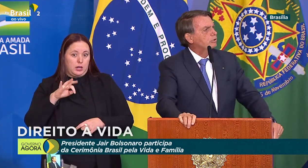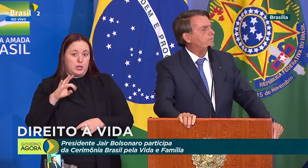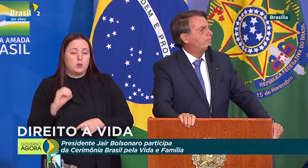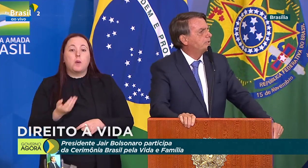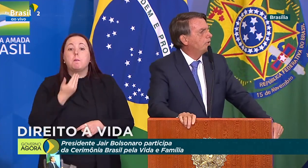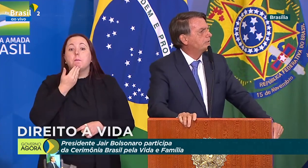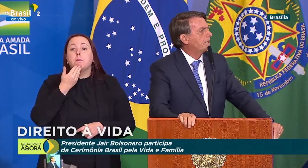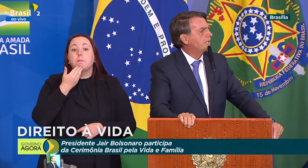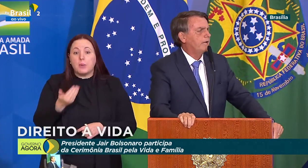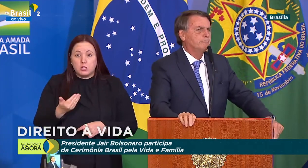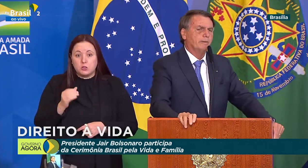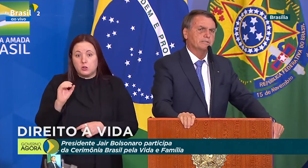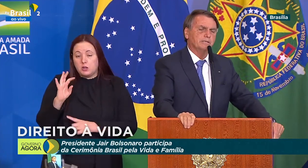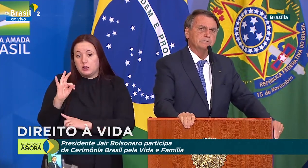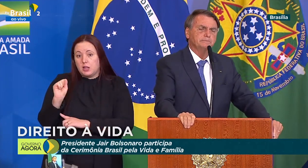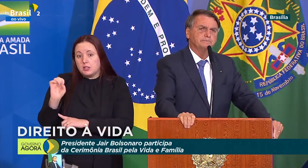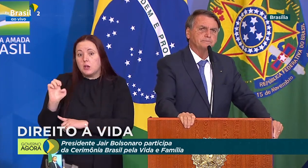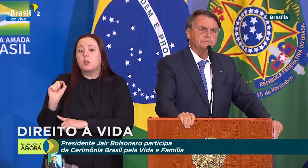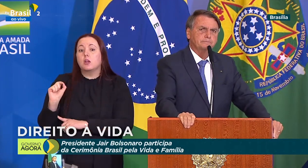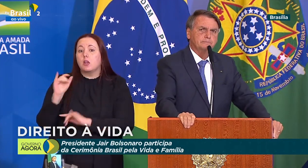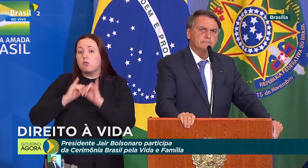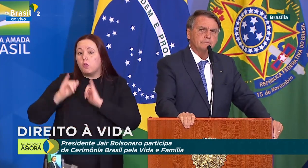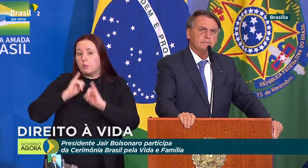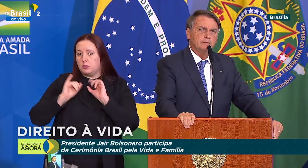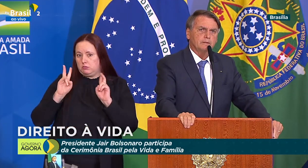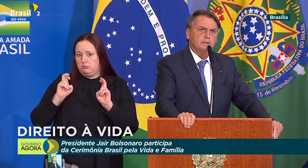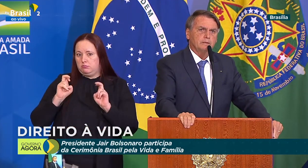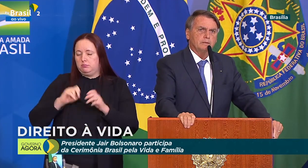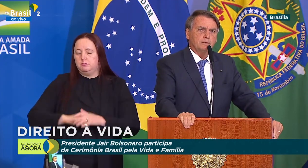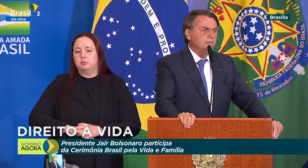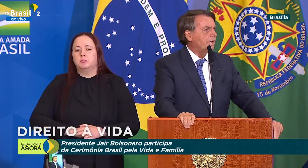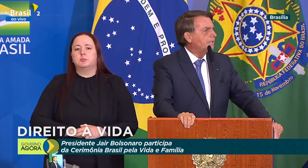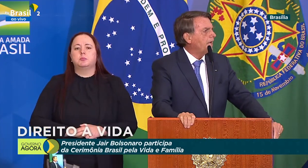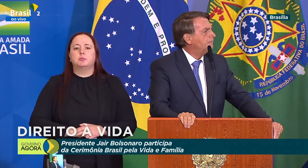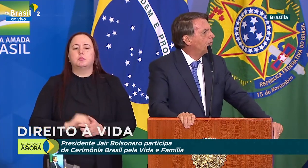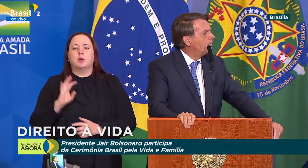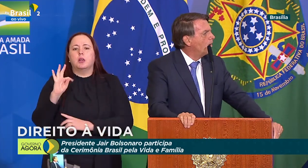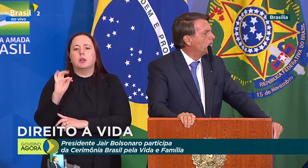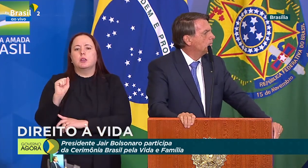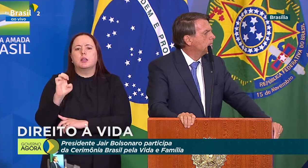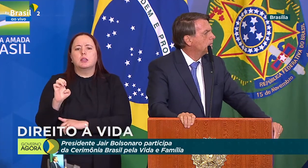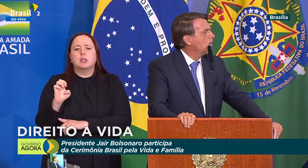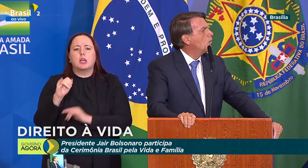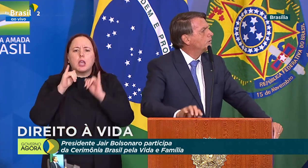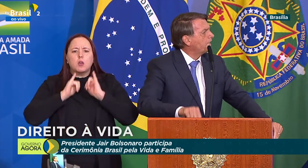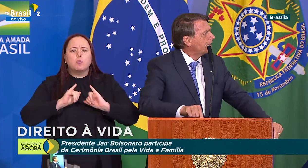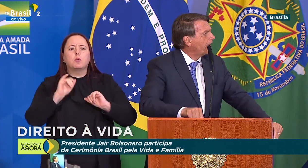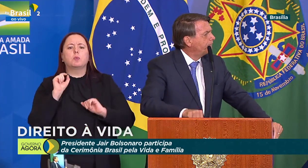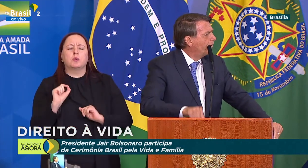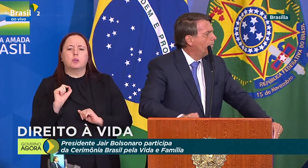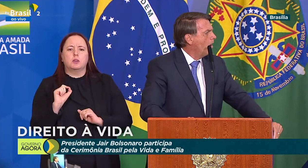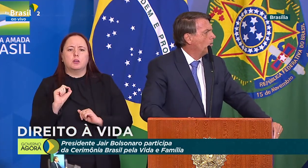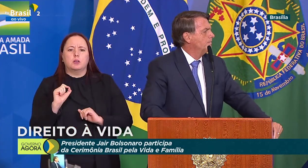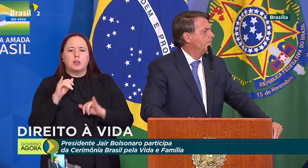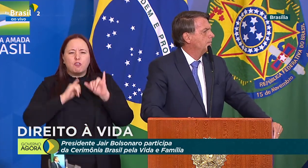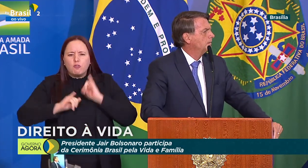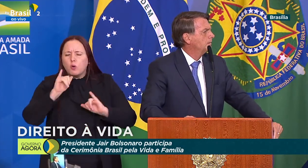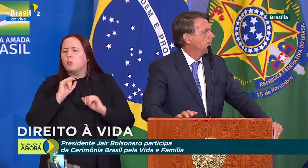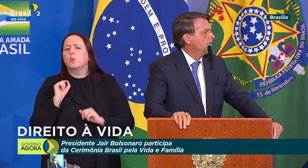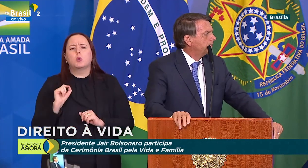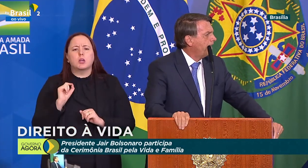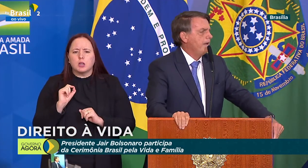pediu pediu o terceiro informações é o terceiro informou o terceiro